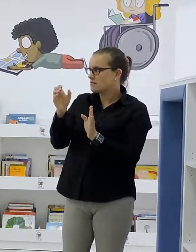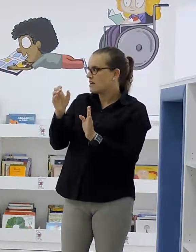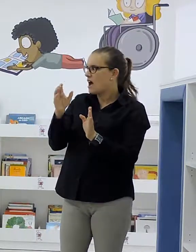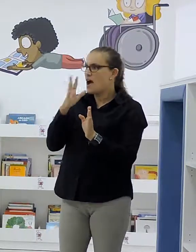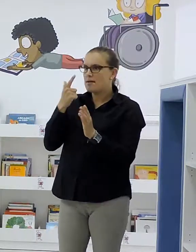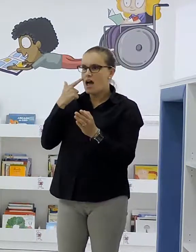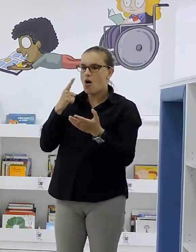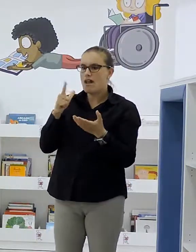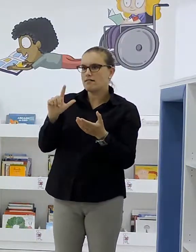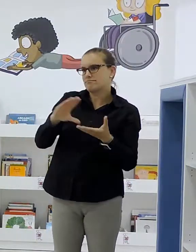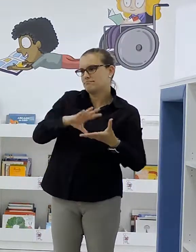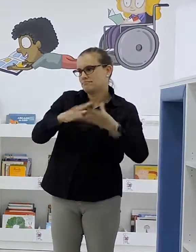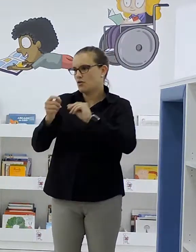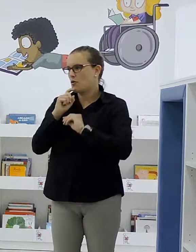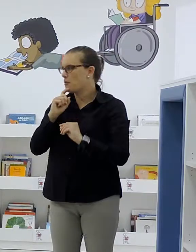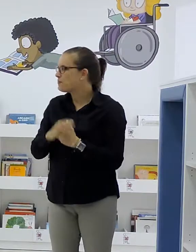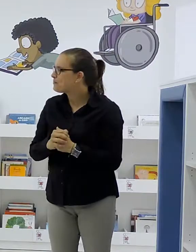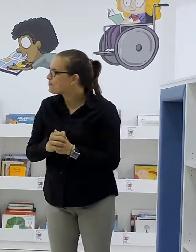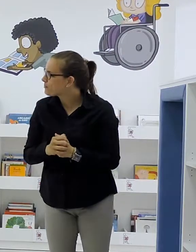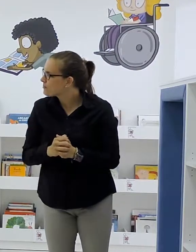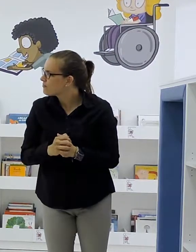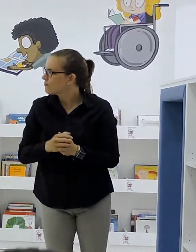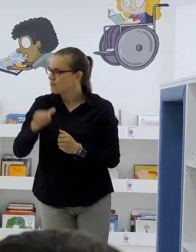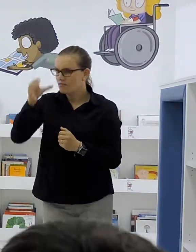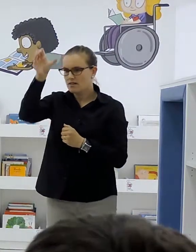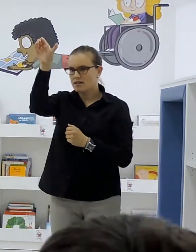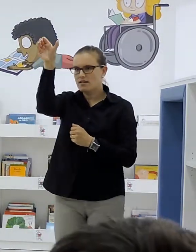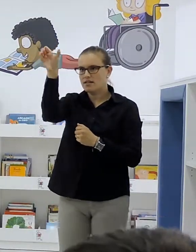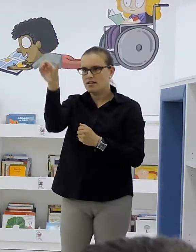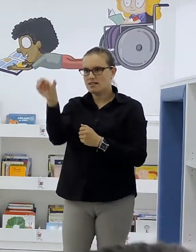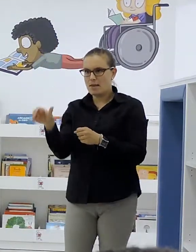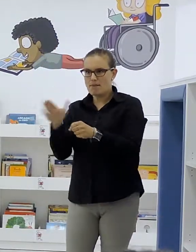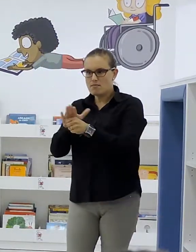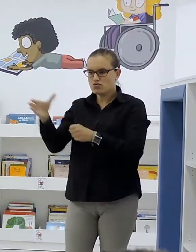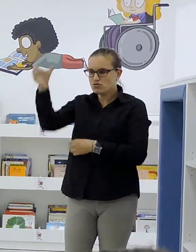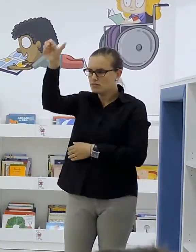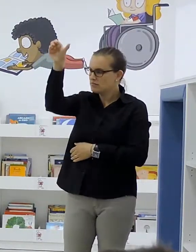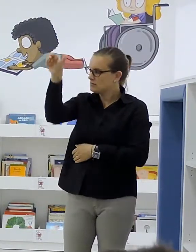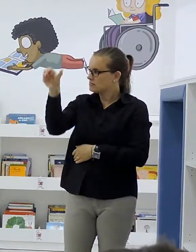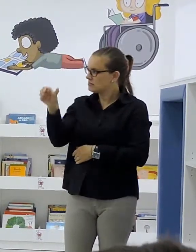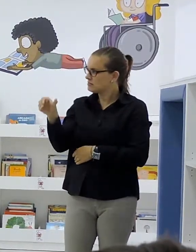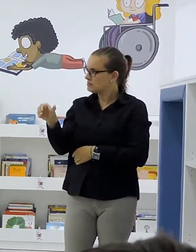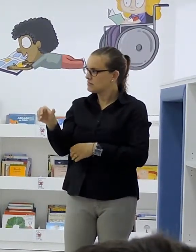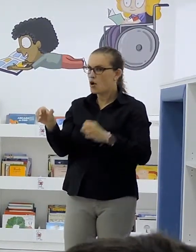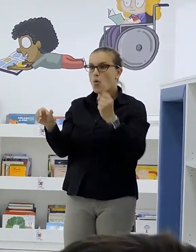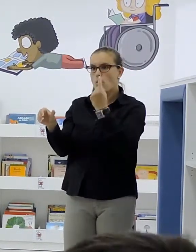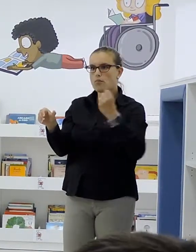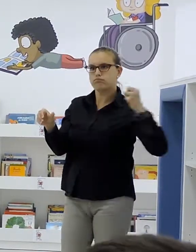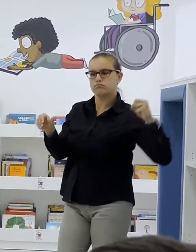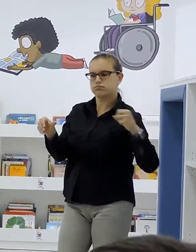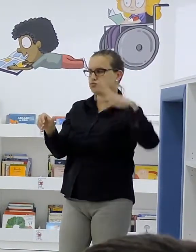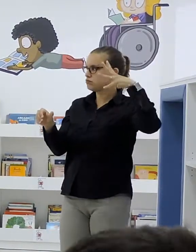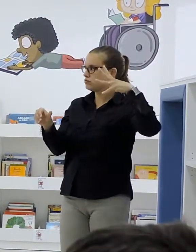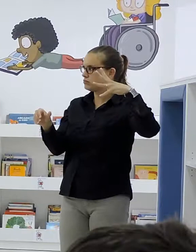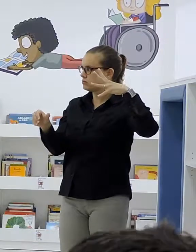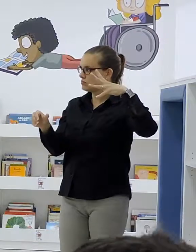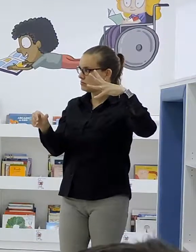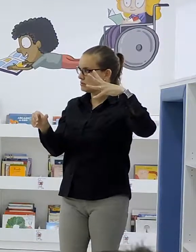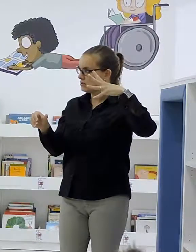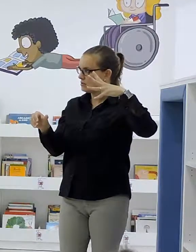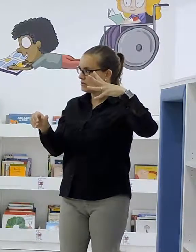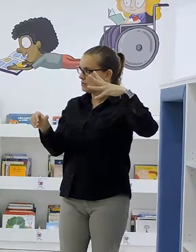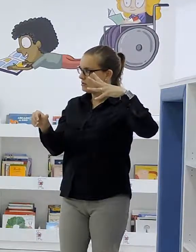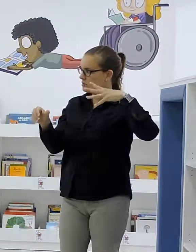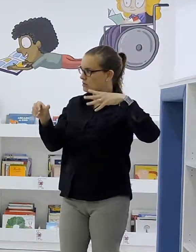difícil, pero voy a intentarlo. Solo hay que tapar estos cubos por un momento. Solo hay que dar un pase mágico para que aquí